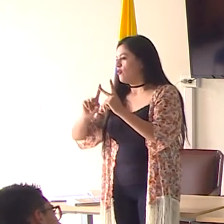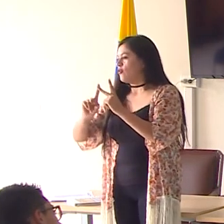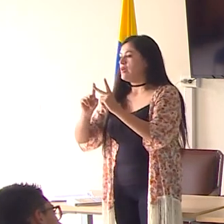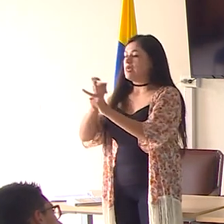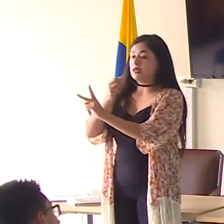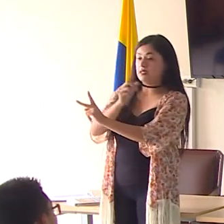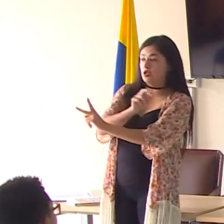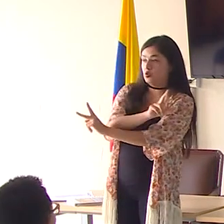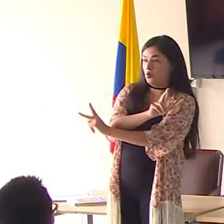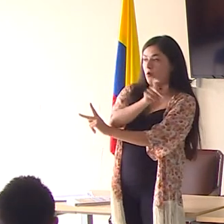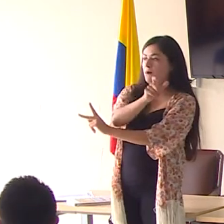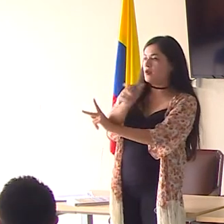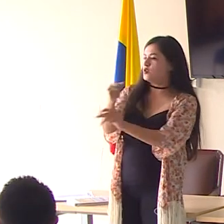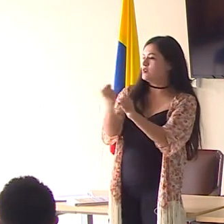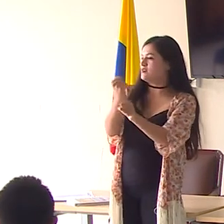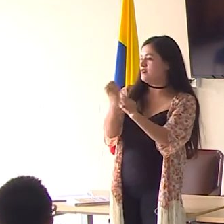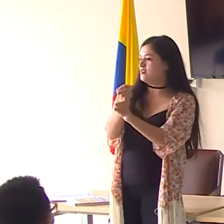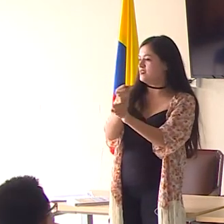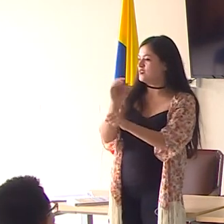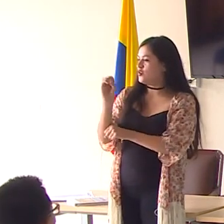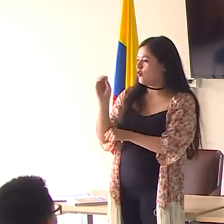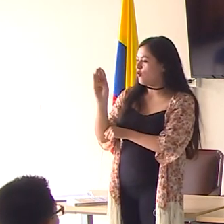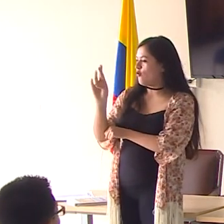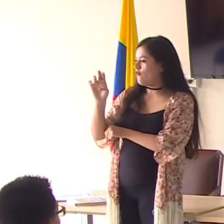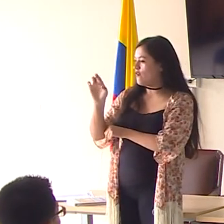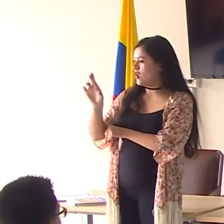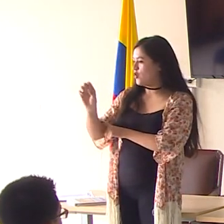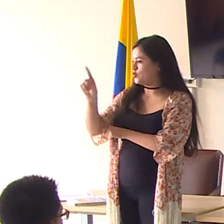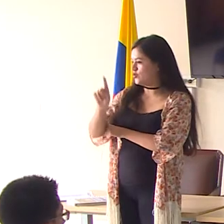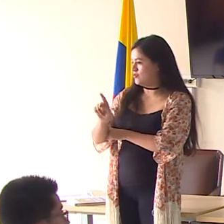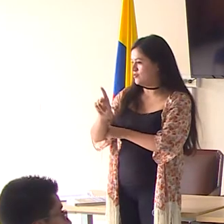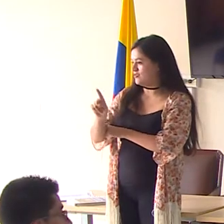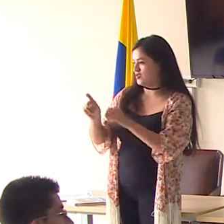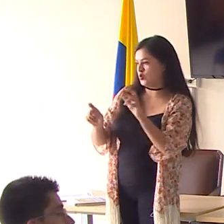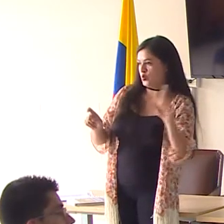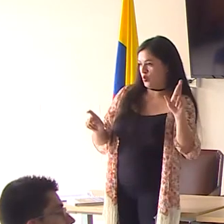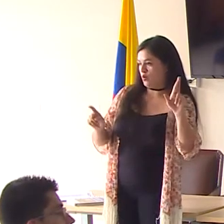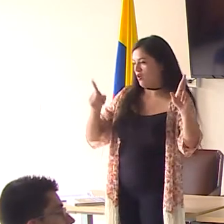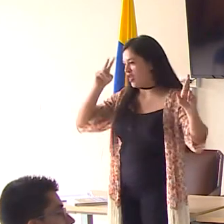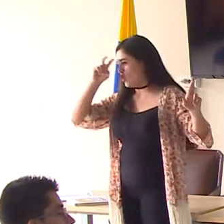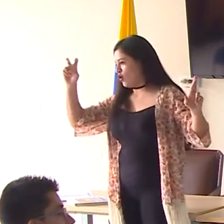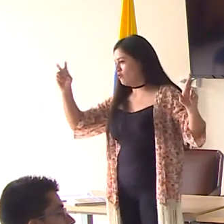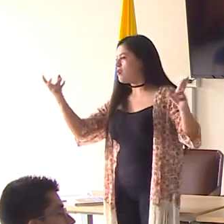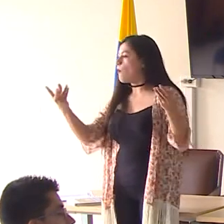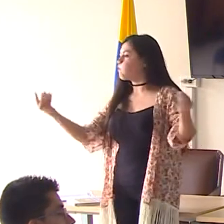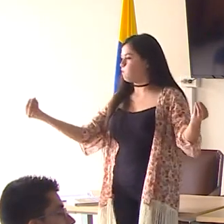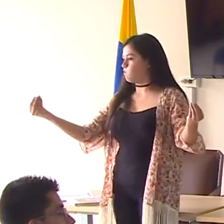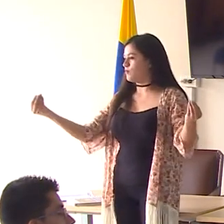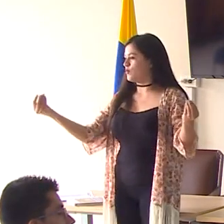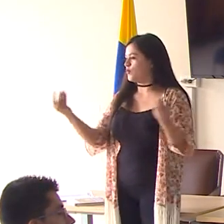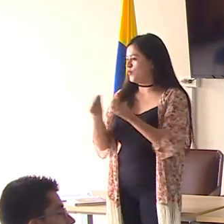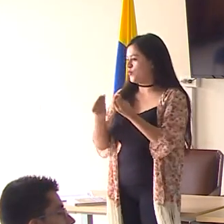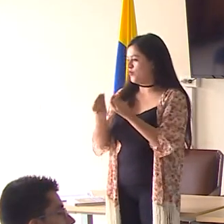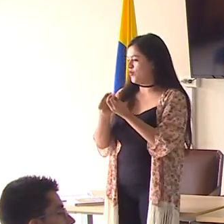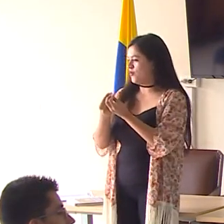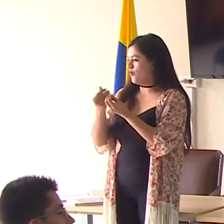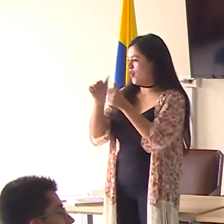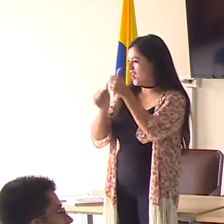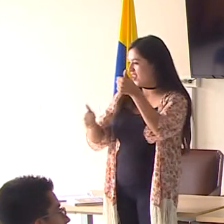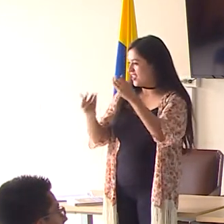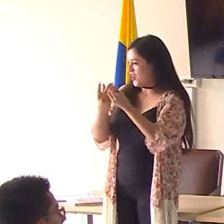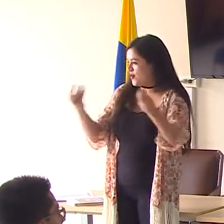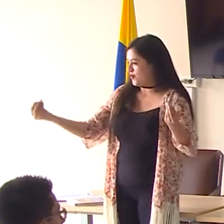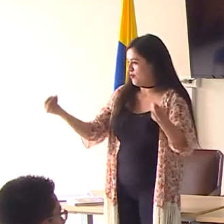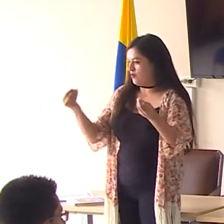sur de bogotá entonces hacia 1938 ya está configurada digamos esa primera